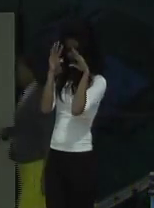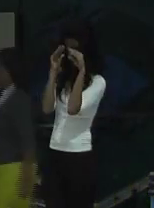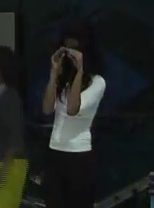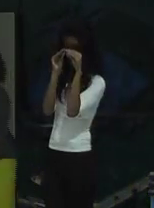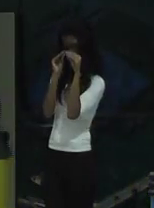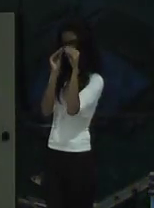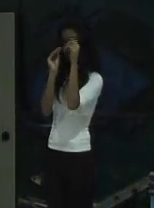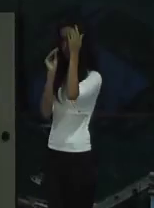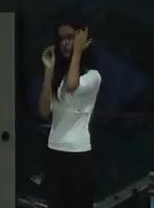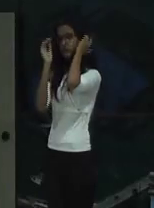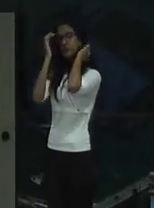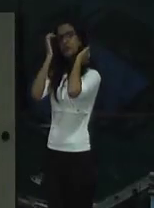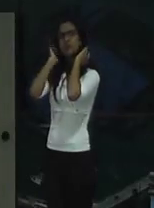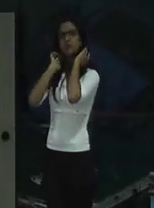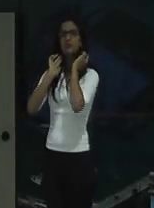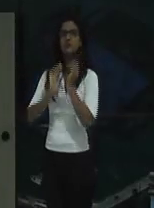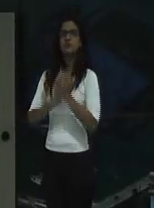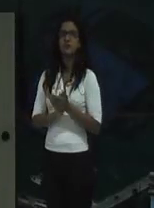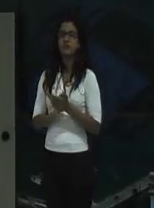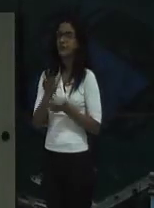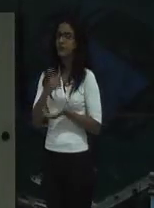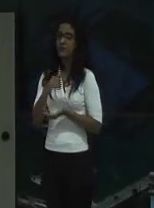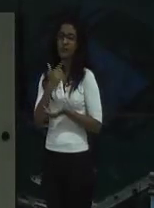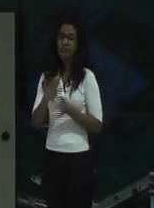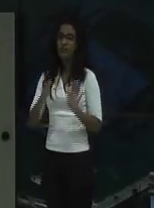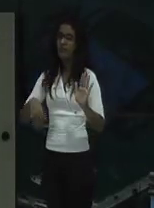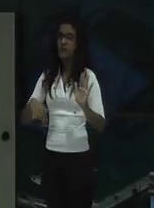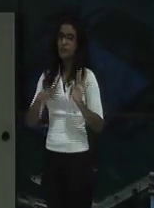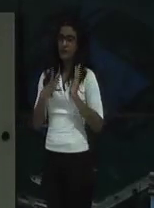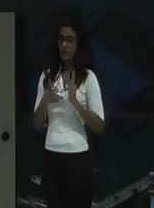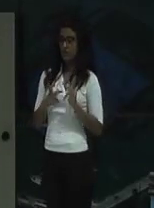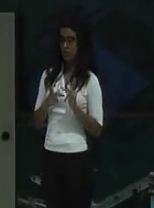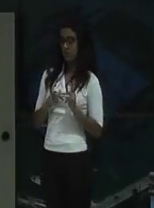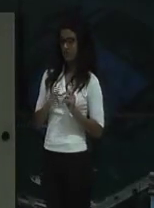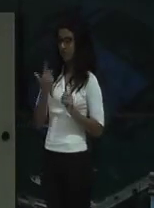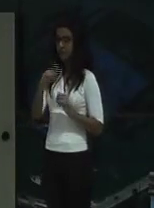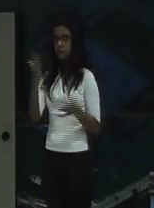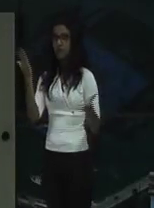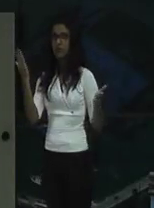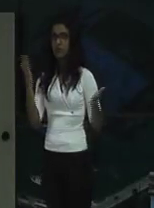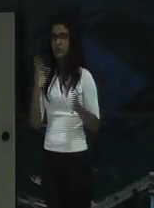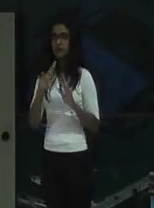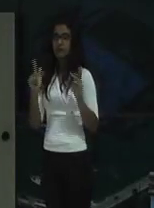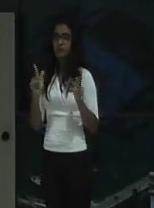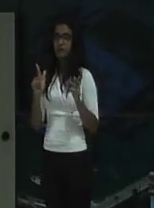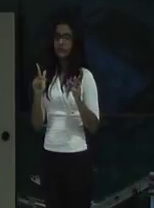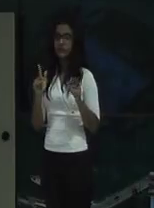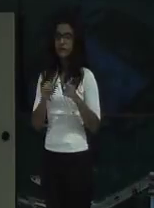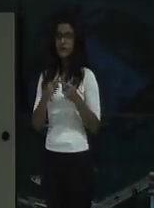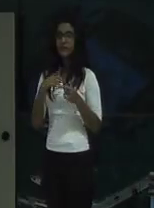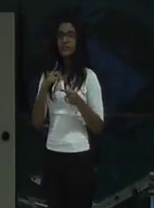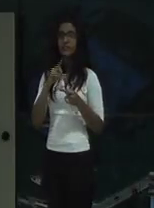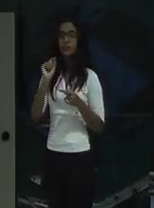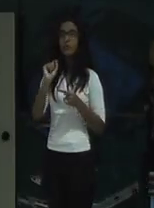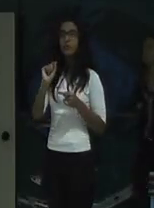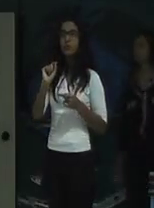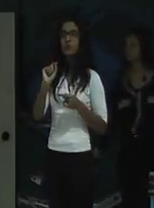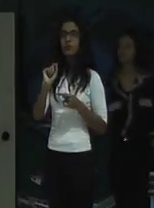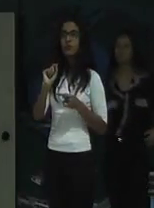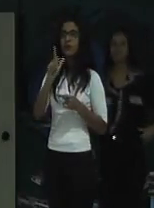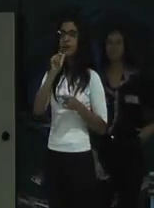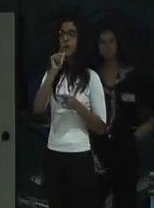praia, de mar que realmente que o vai e vem de água nessa baía é muito grande, mas os esgotos que vêm da cidade de Itabuna e da